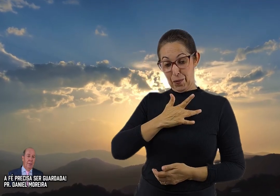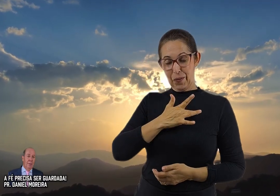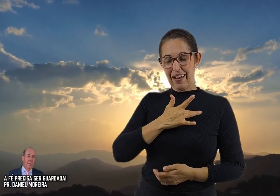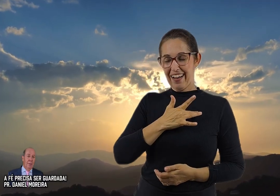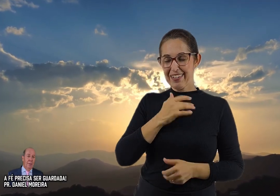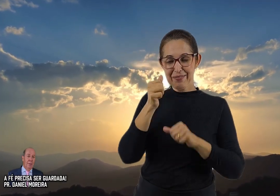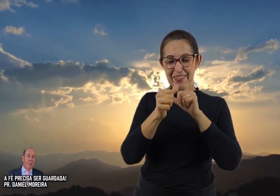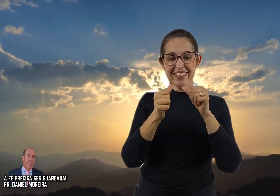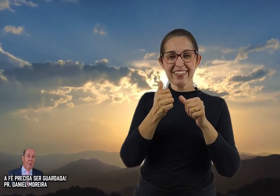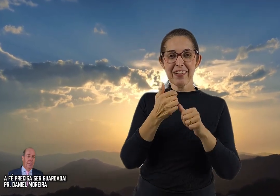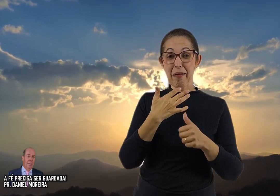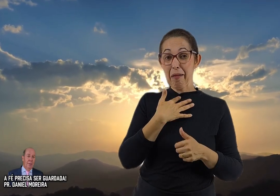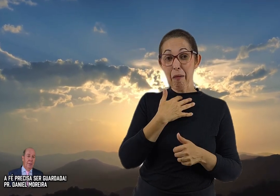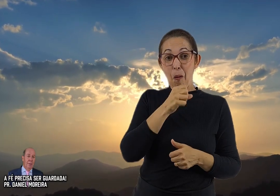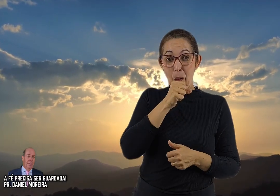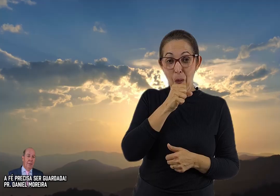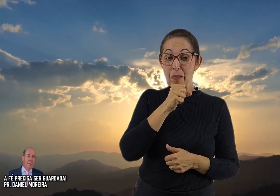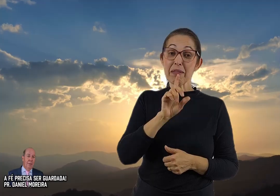tosse, pastor.